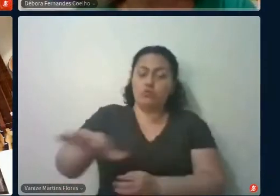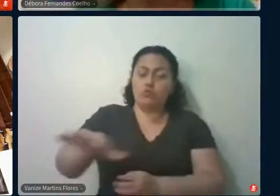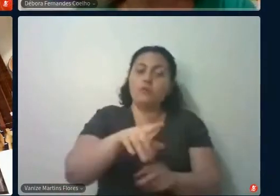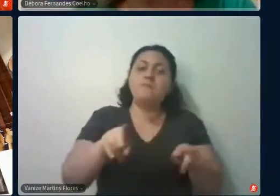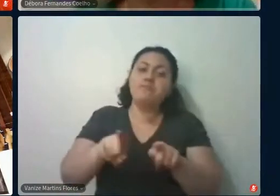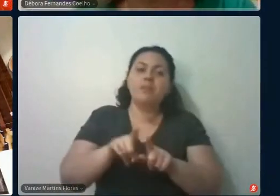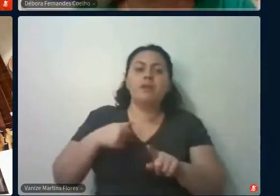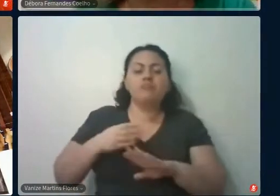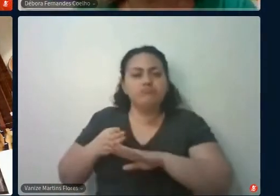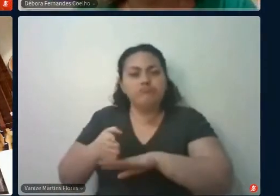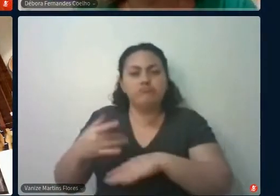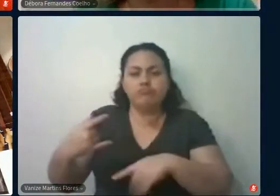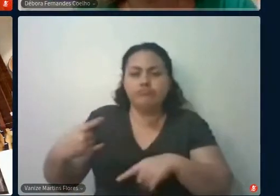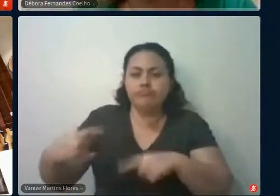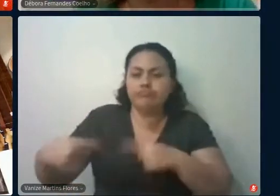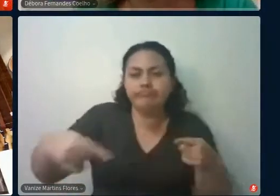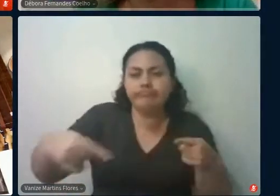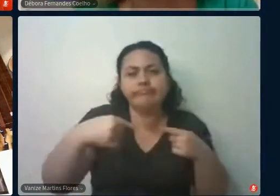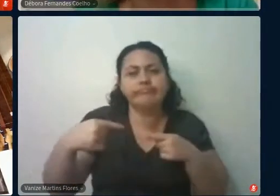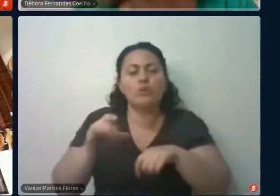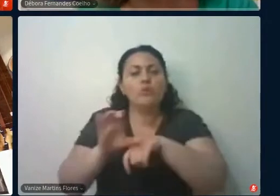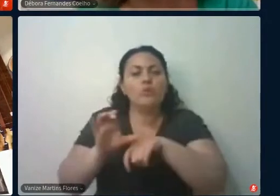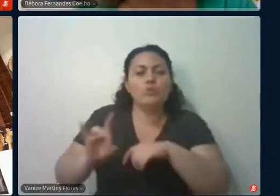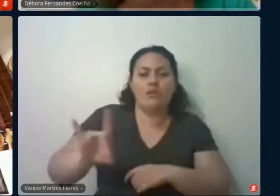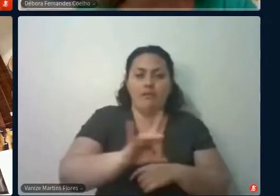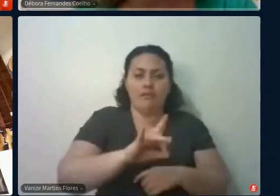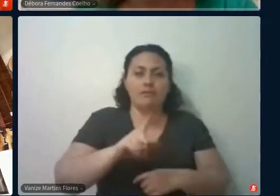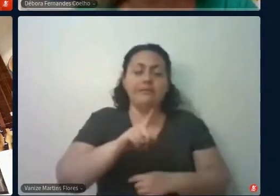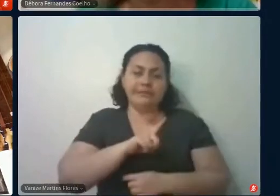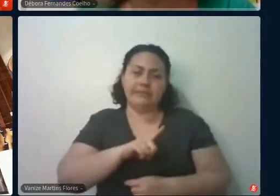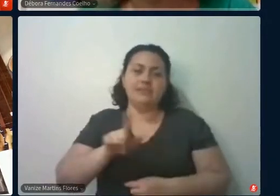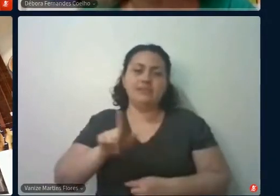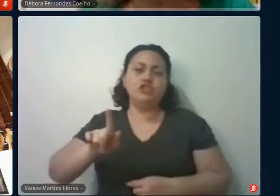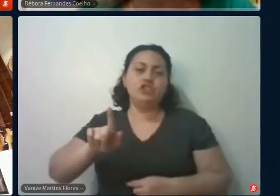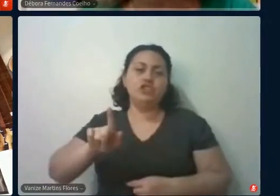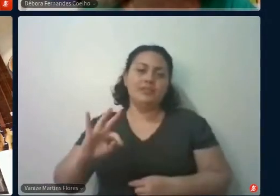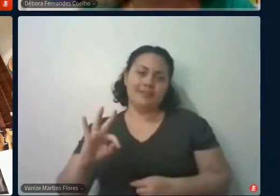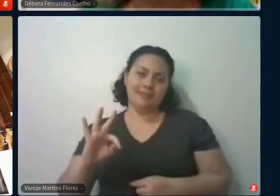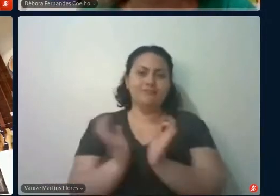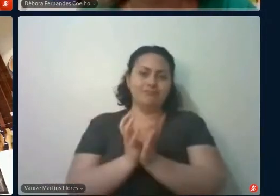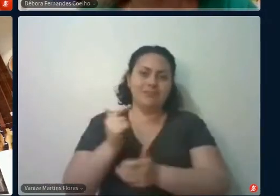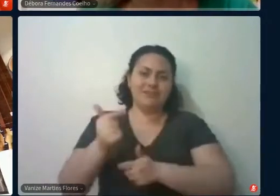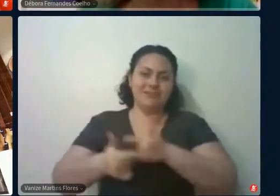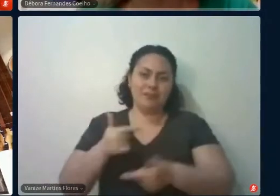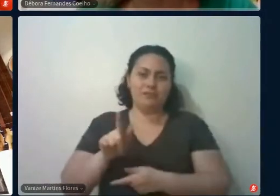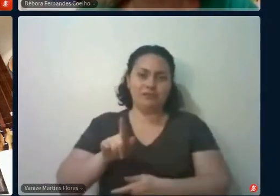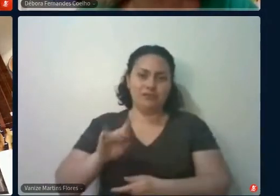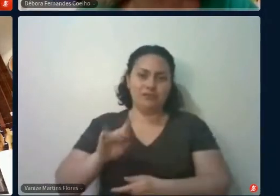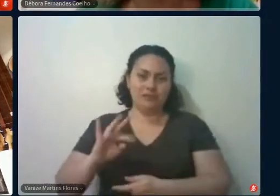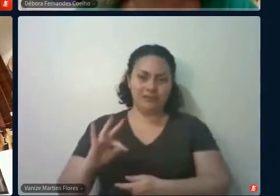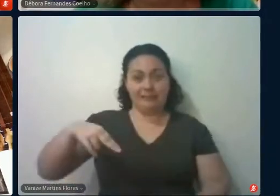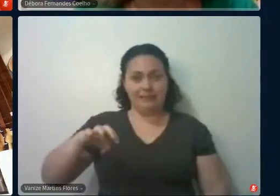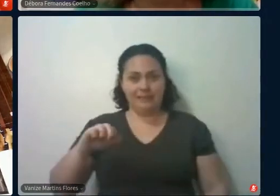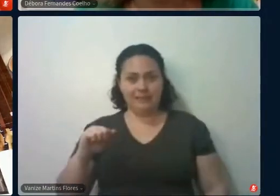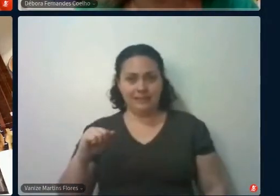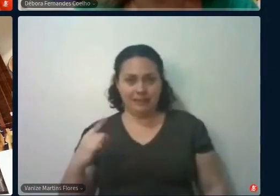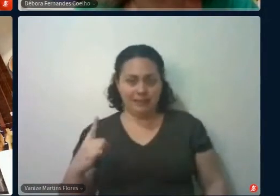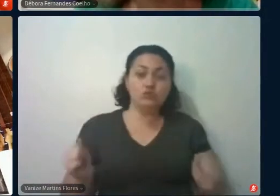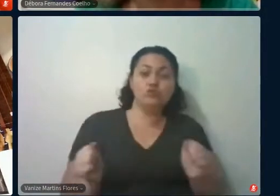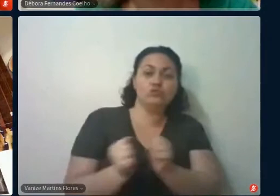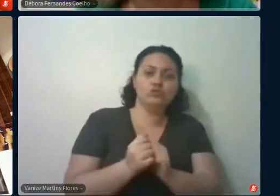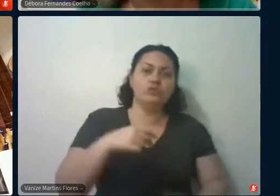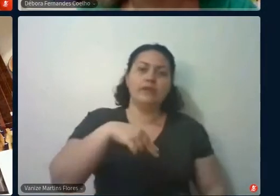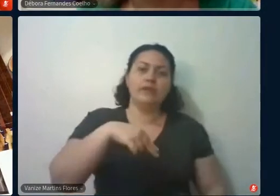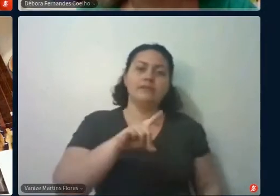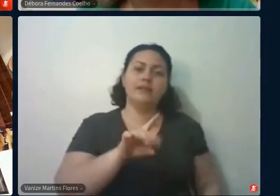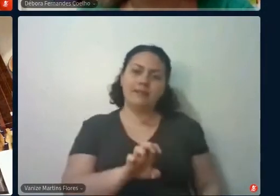de discussão, né, dos cursos. Existe um GT do NEAD junto aos NDEs dos